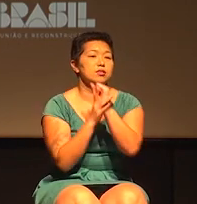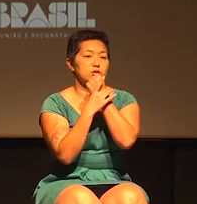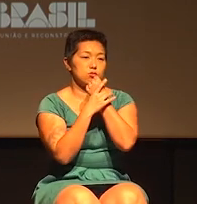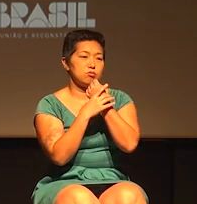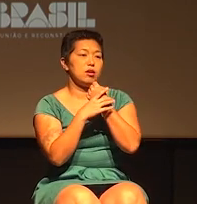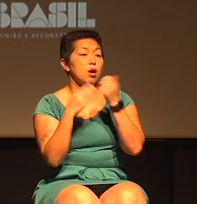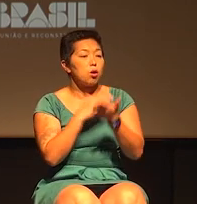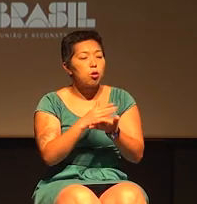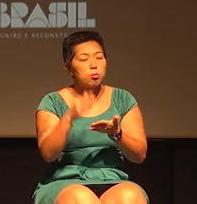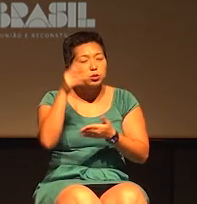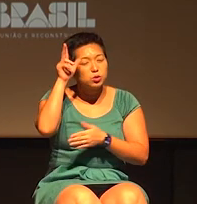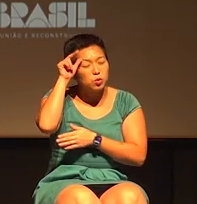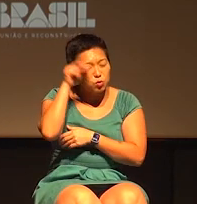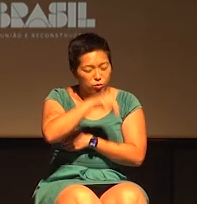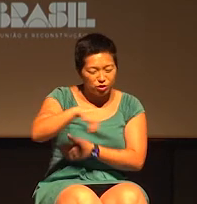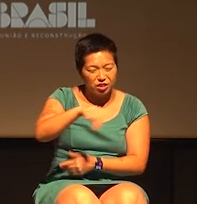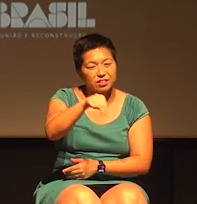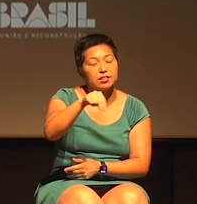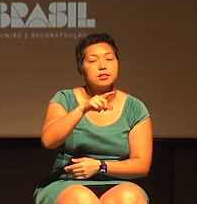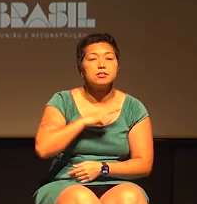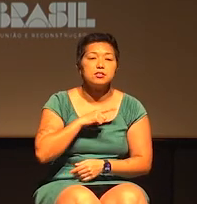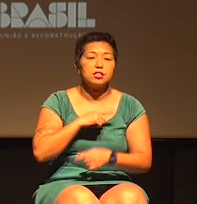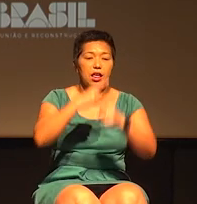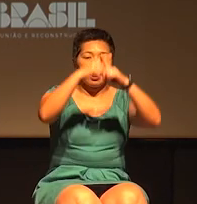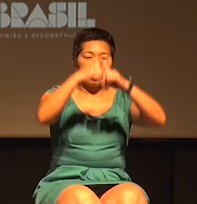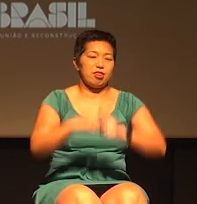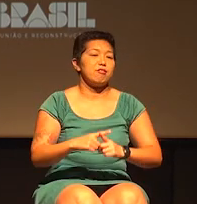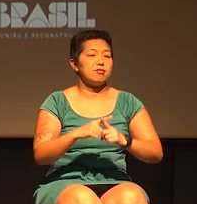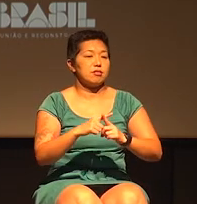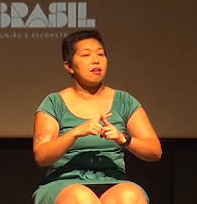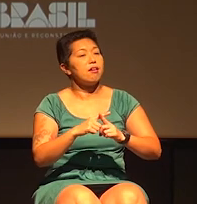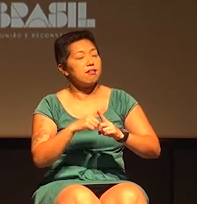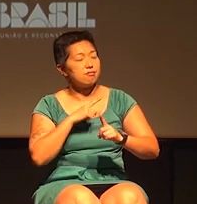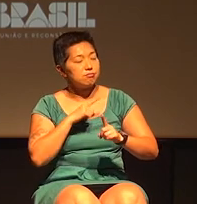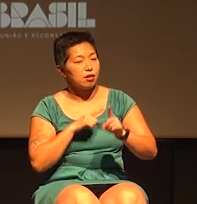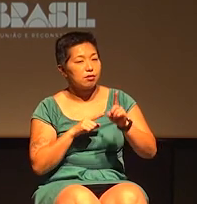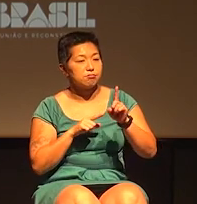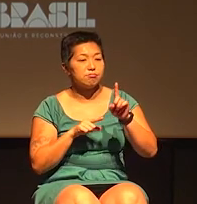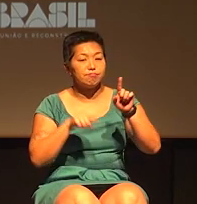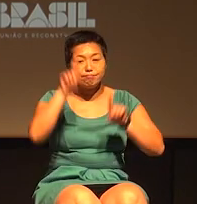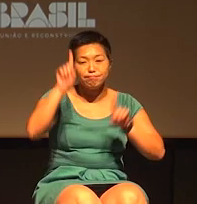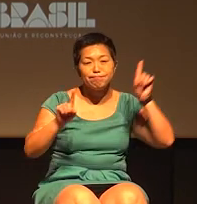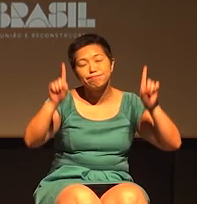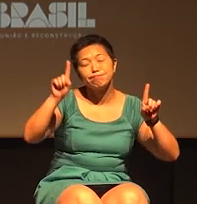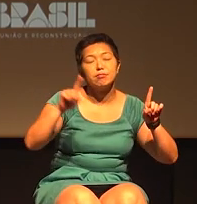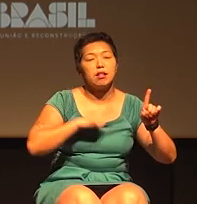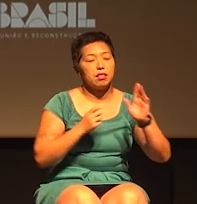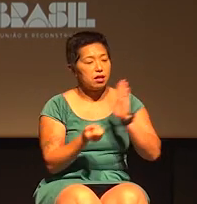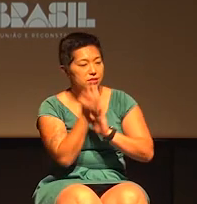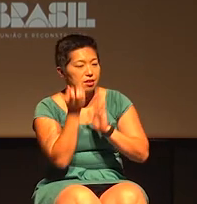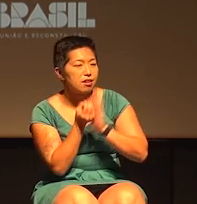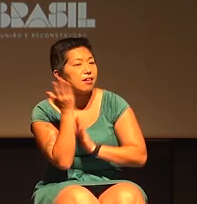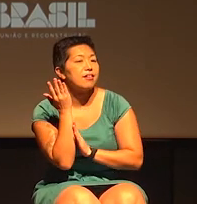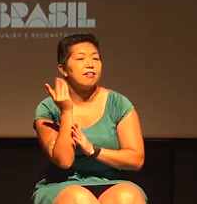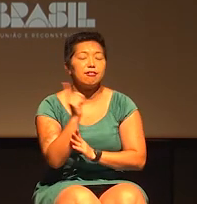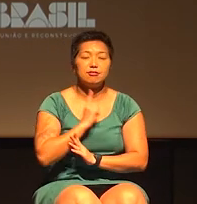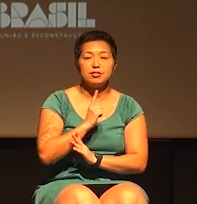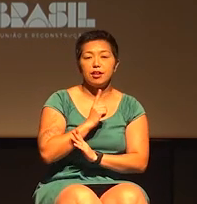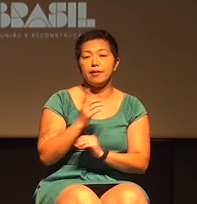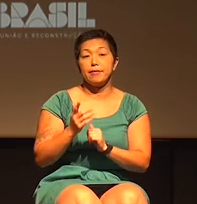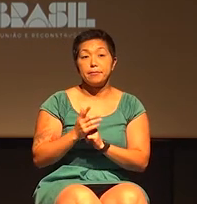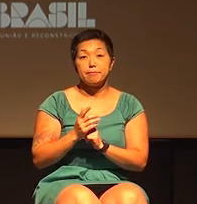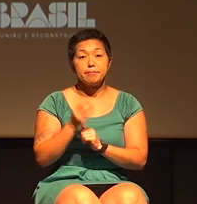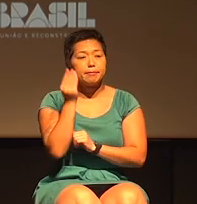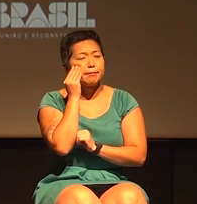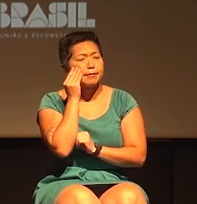com torneio tem ranking E aí eles ficam esperando e aí tem saral aí tem a gente já vai